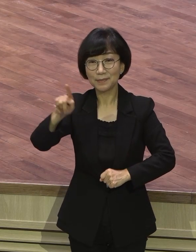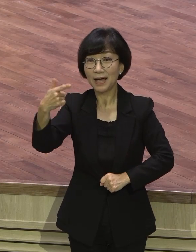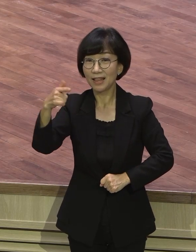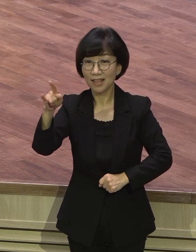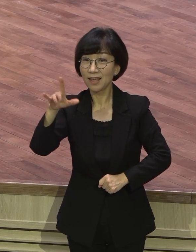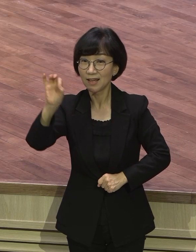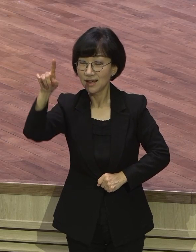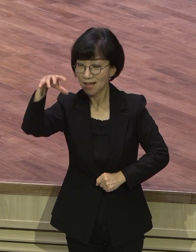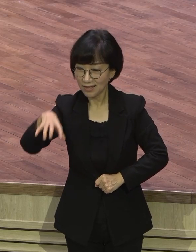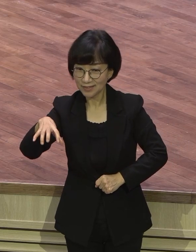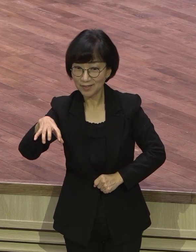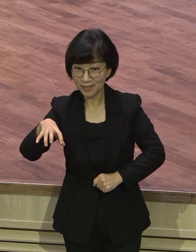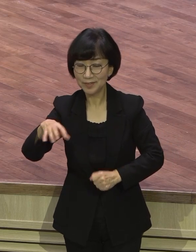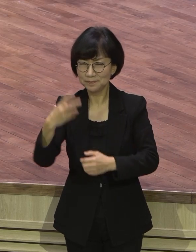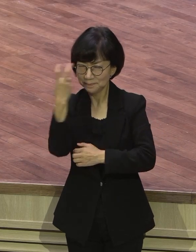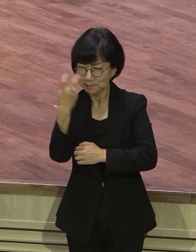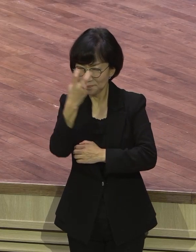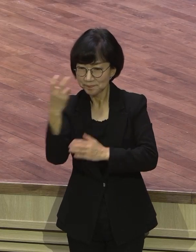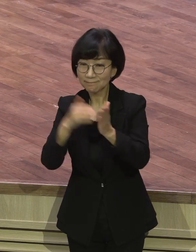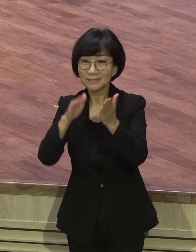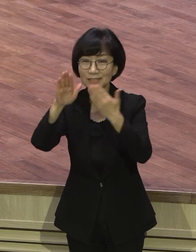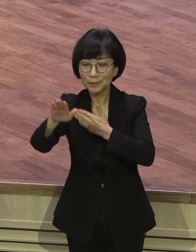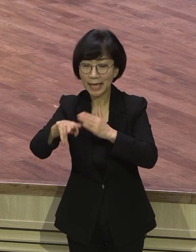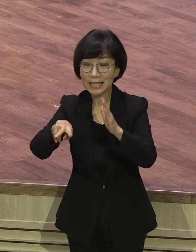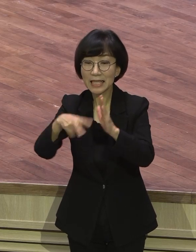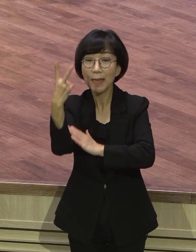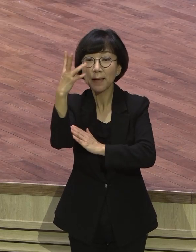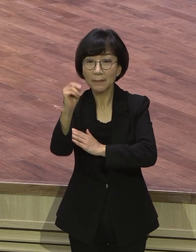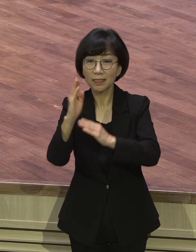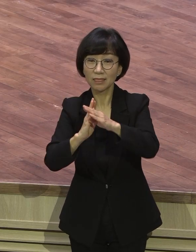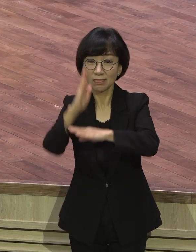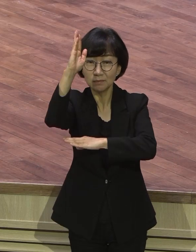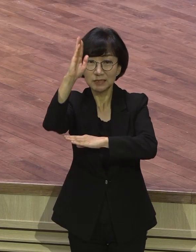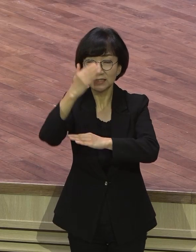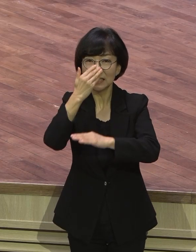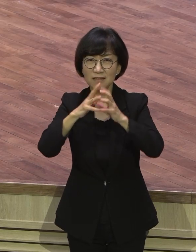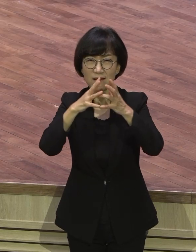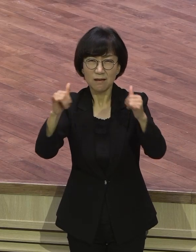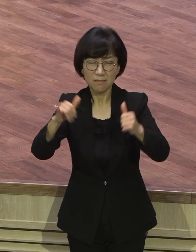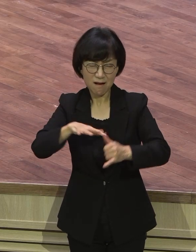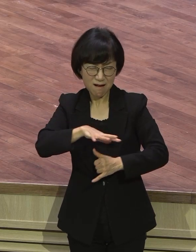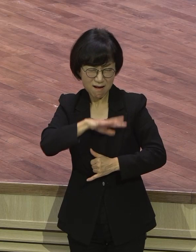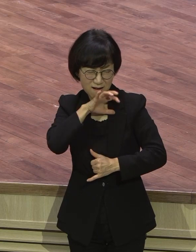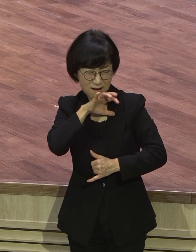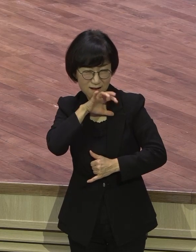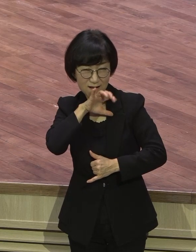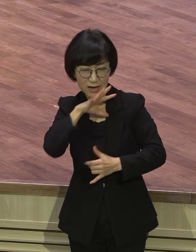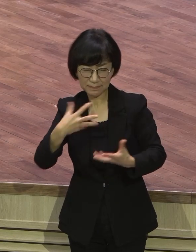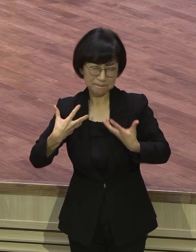명이나 넘는 이스라엘 백성들이 한결같이 싹 다 불신앙에 빠졌어요.